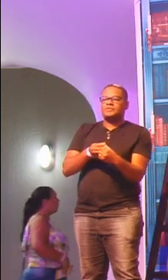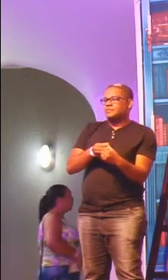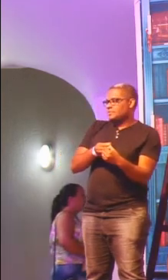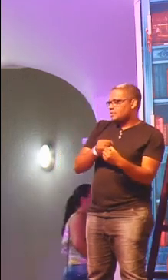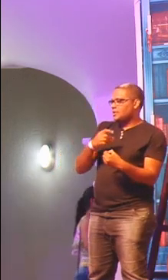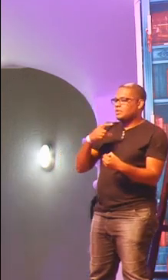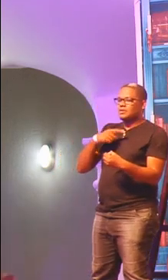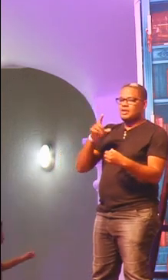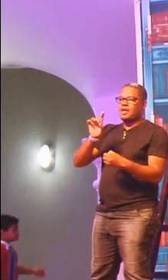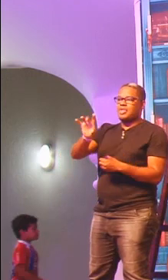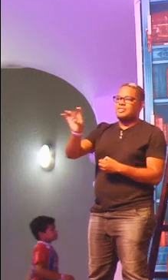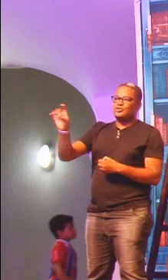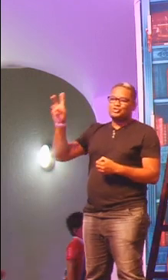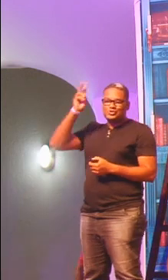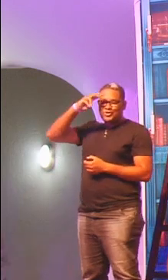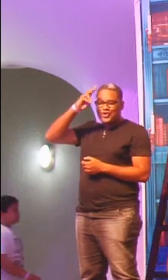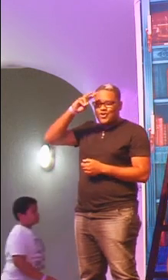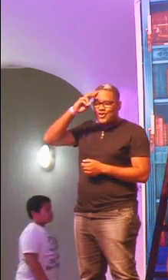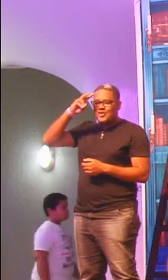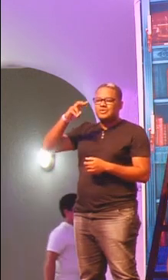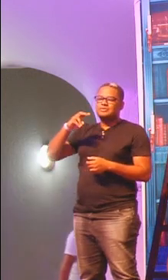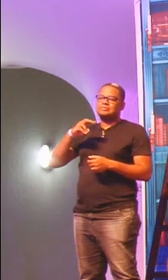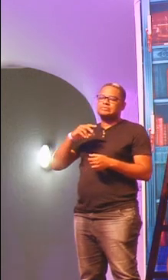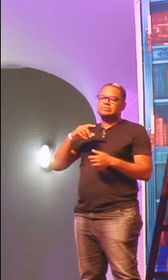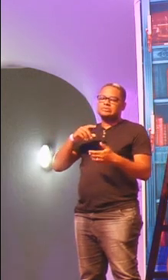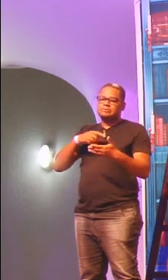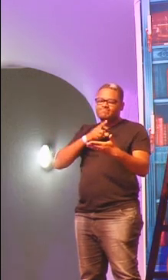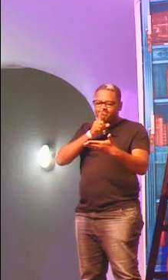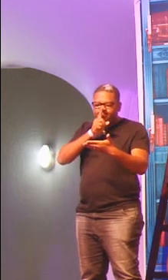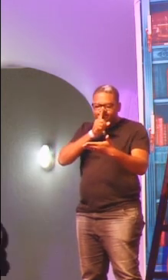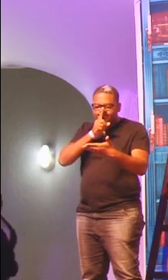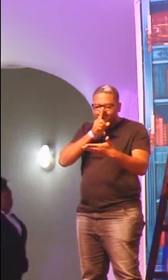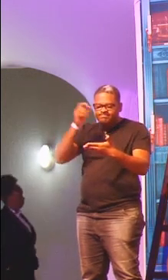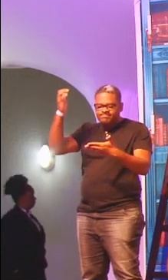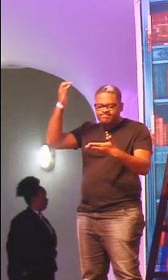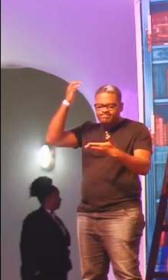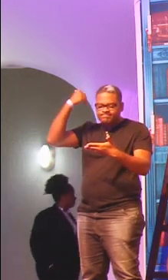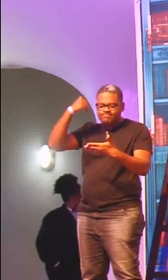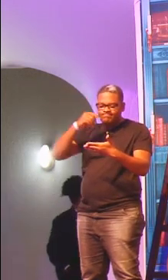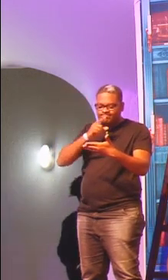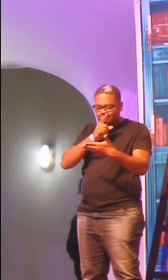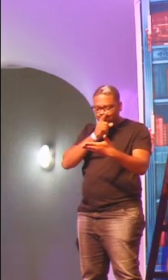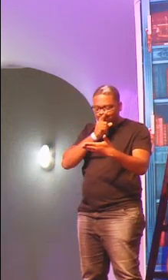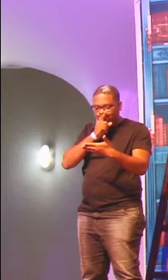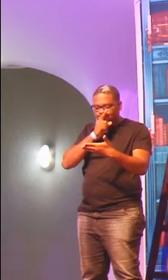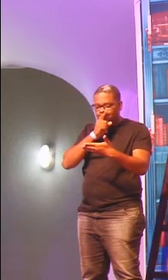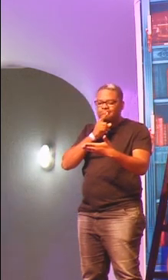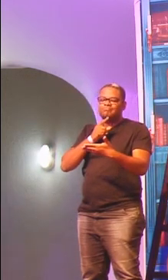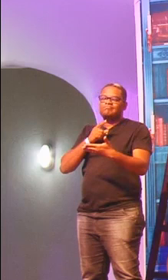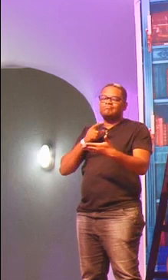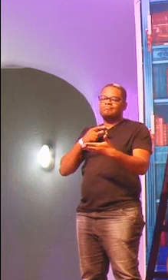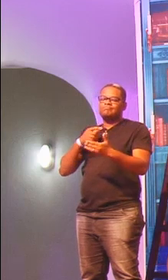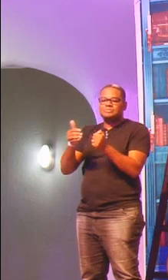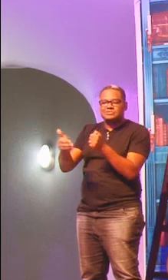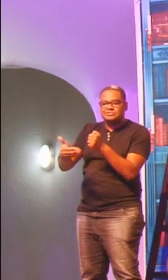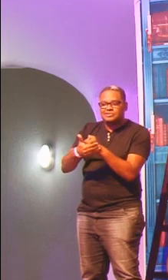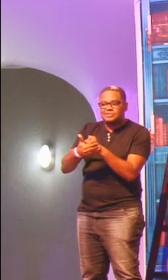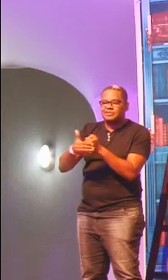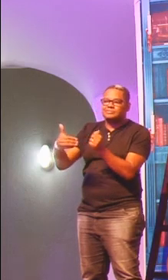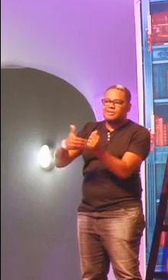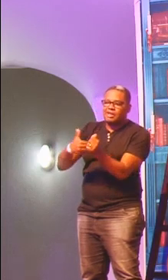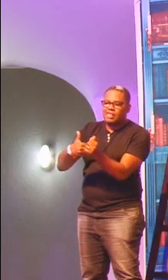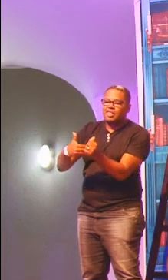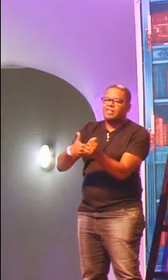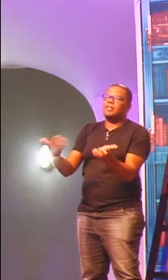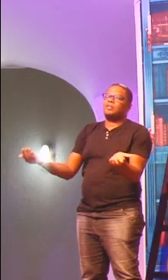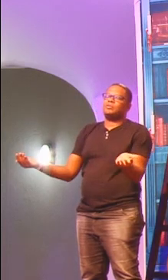de cada um de nós, né, dos silêncios que cada um de nós se obriga a fazer, dos segredos que cada um de nós se